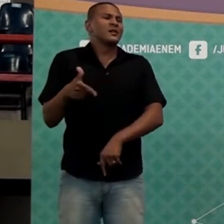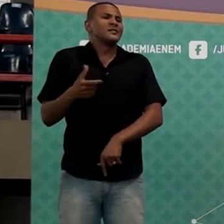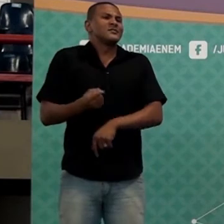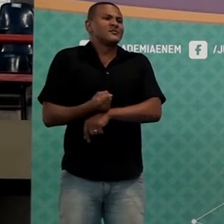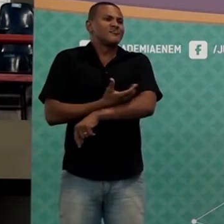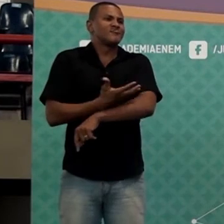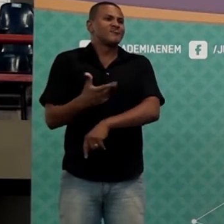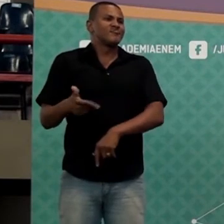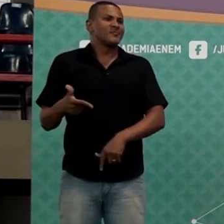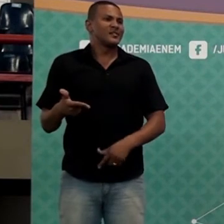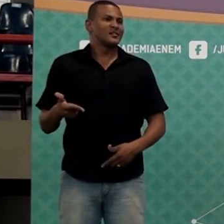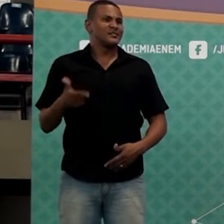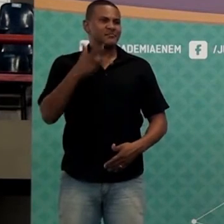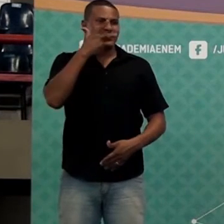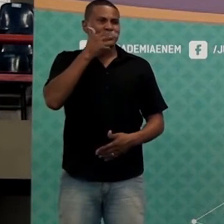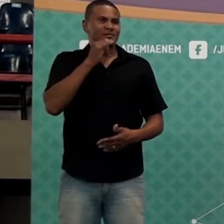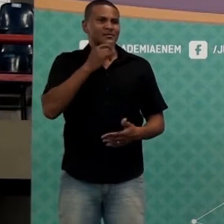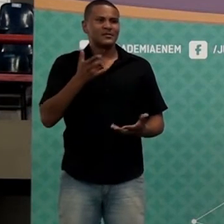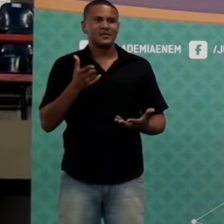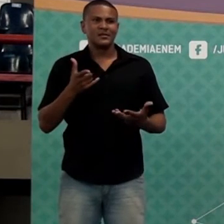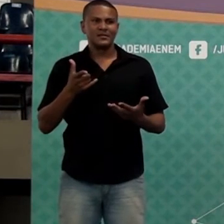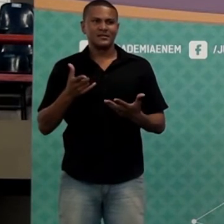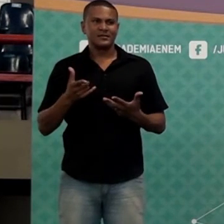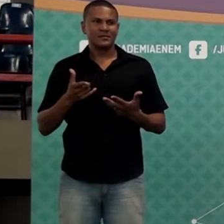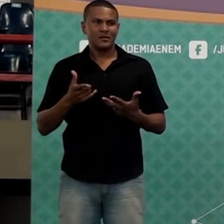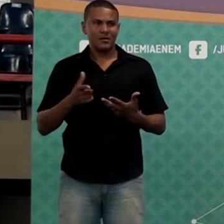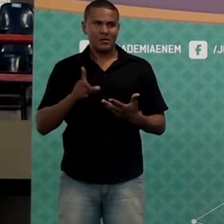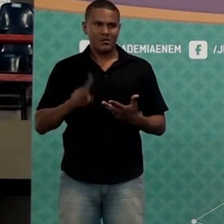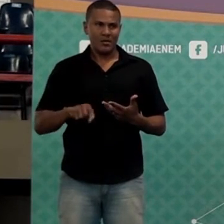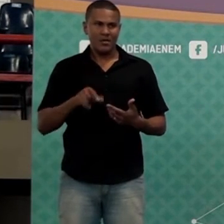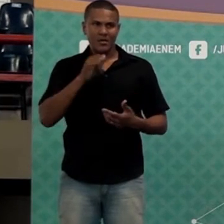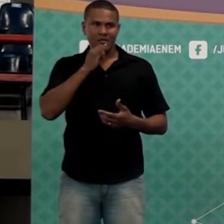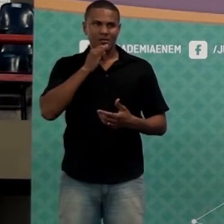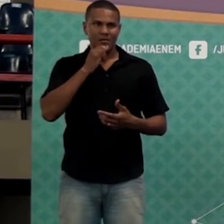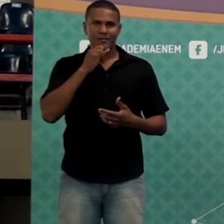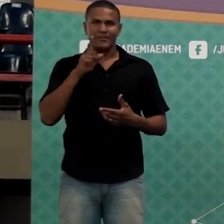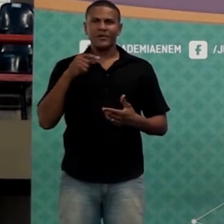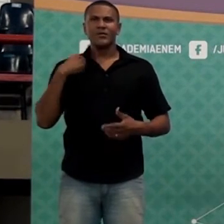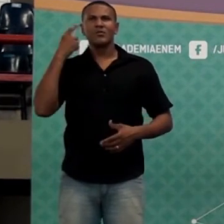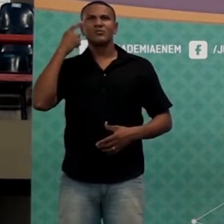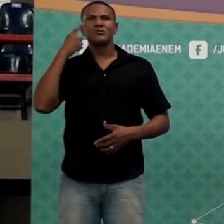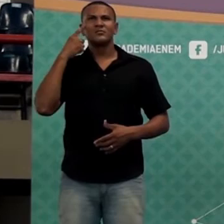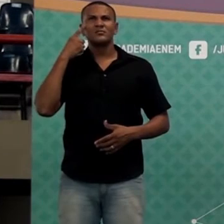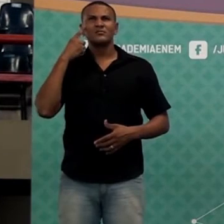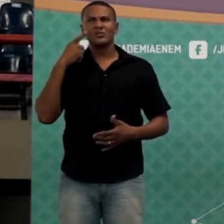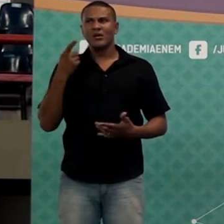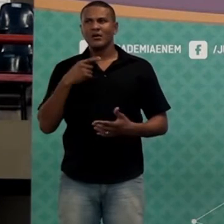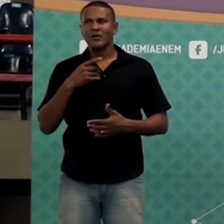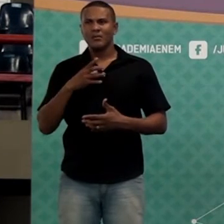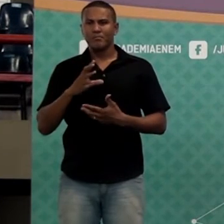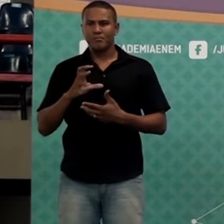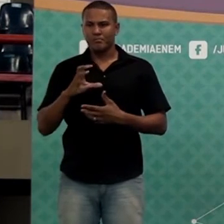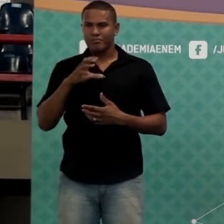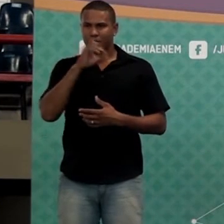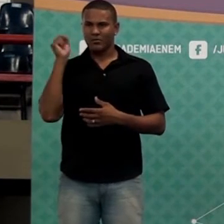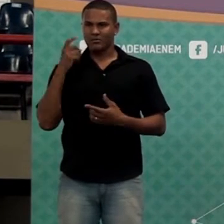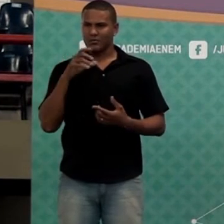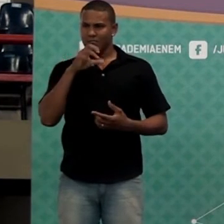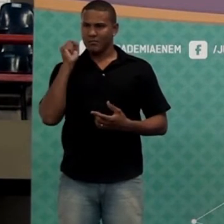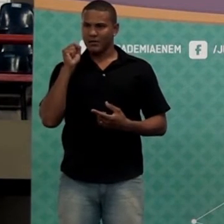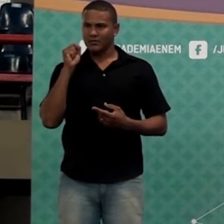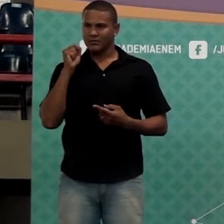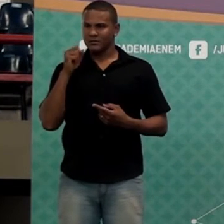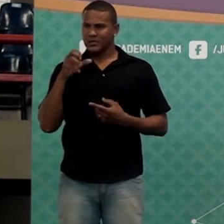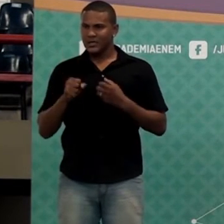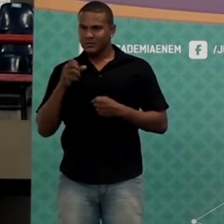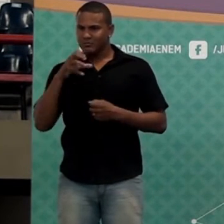Emoção. Será que vai dar pra comprar o pão com leite? Só o pão. Comprar logo um pão de leite, que é pão com leite, fecha no sol, um